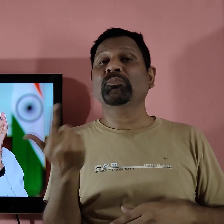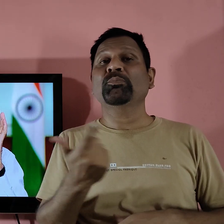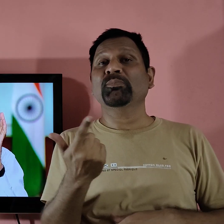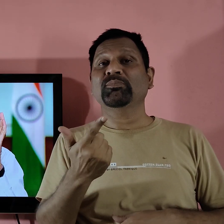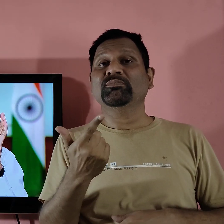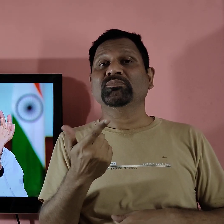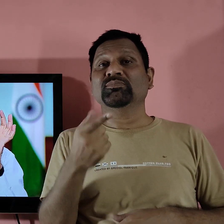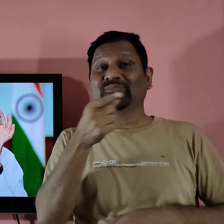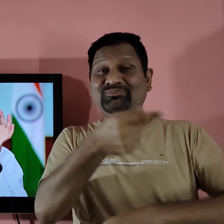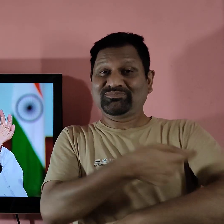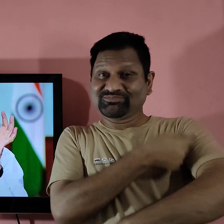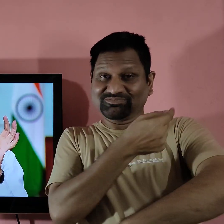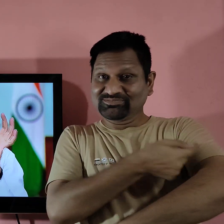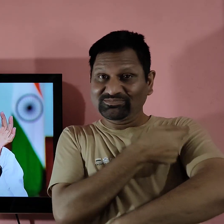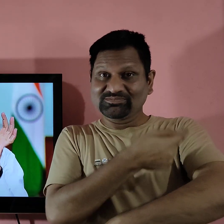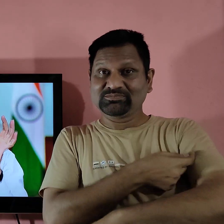में